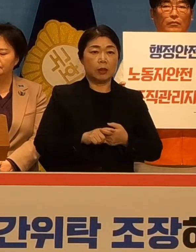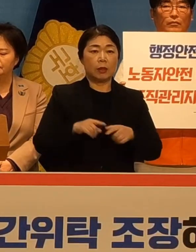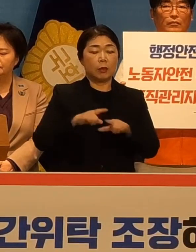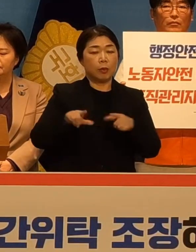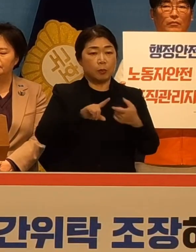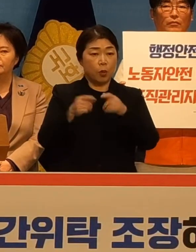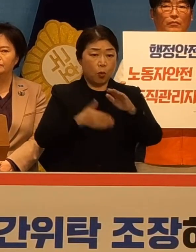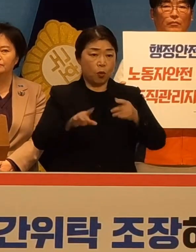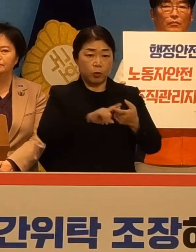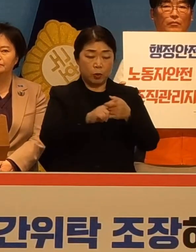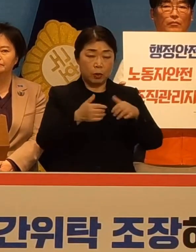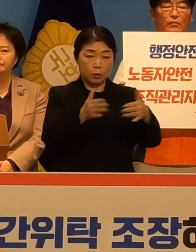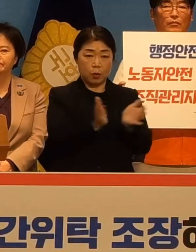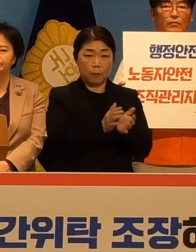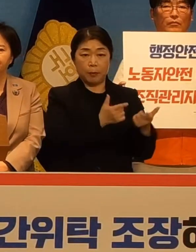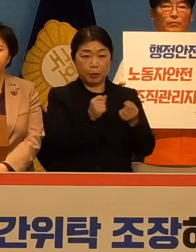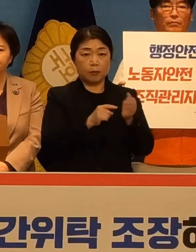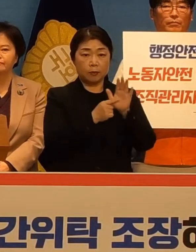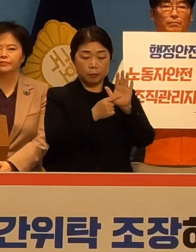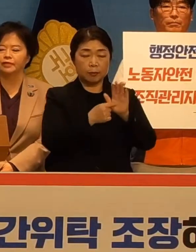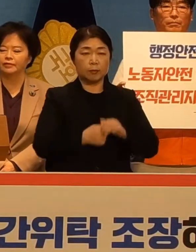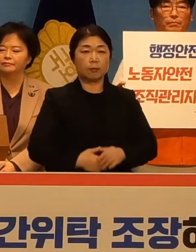민주일반연맹 공공연대조합 일동.